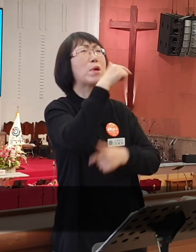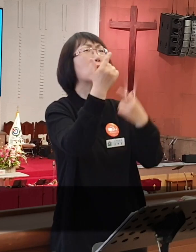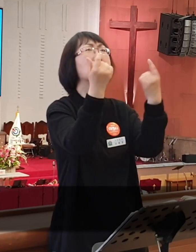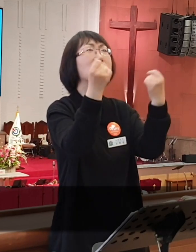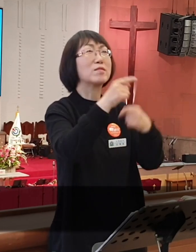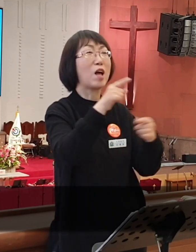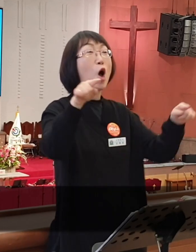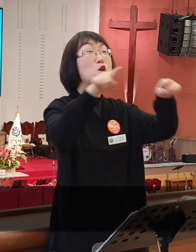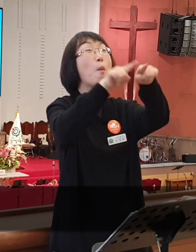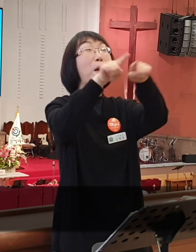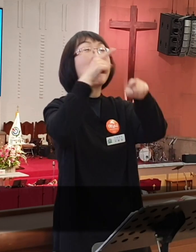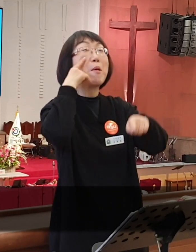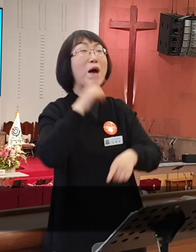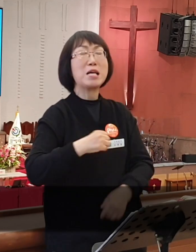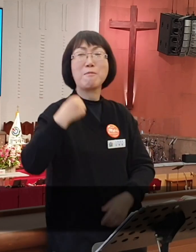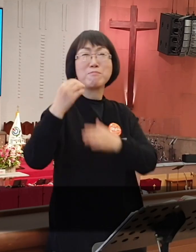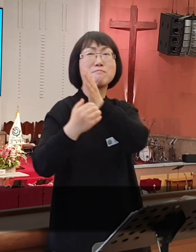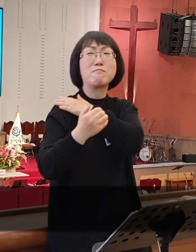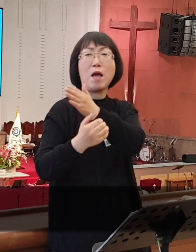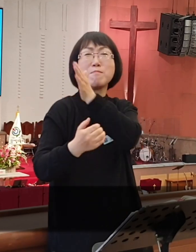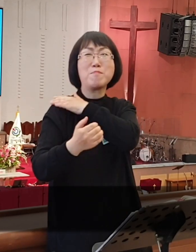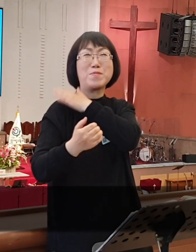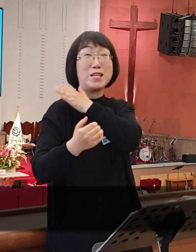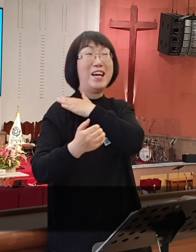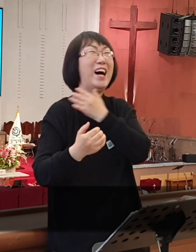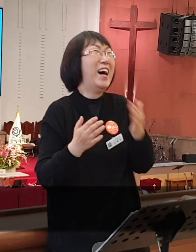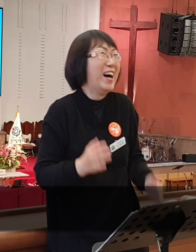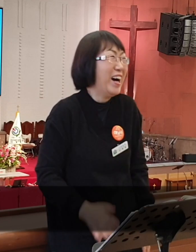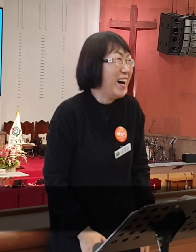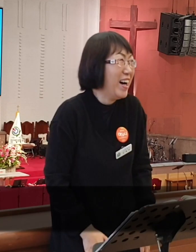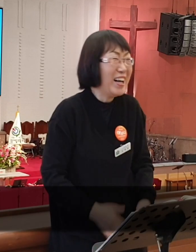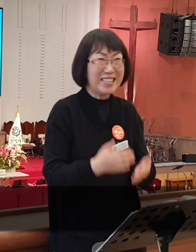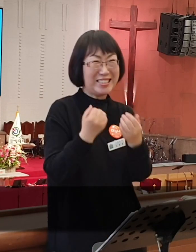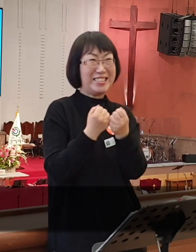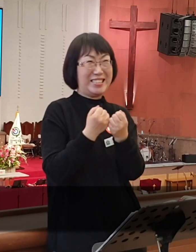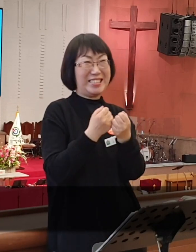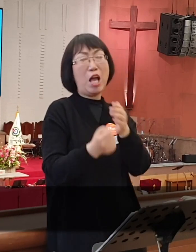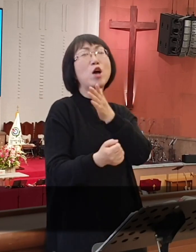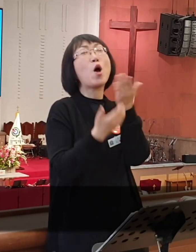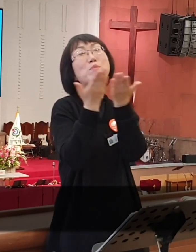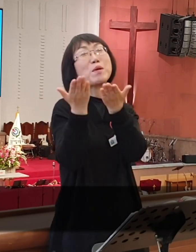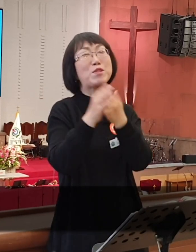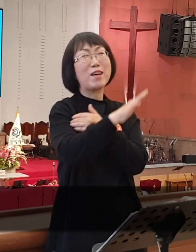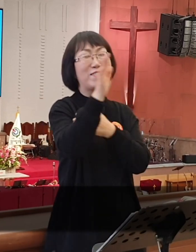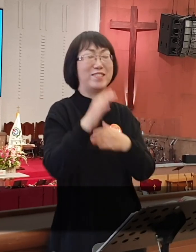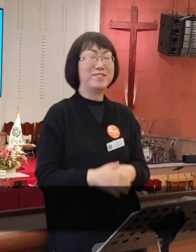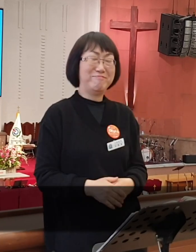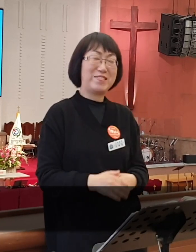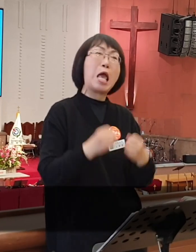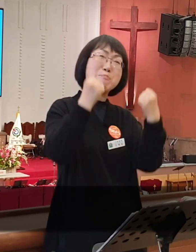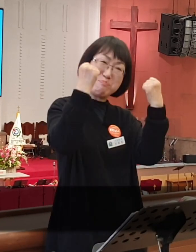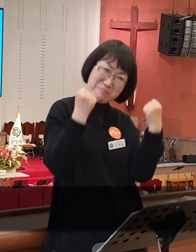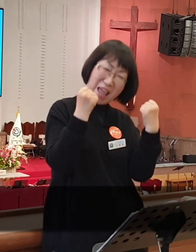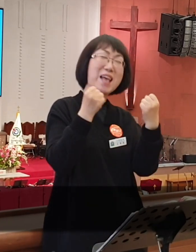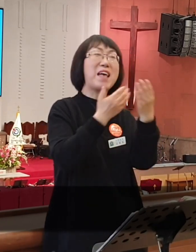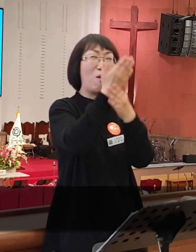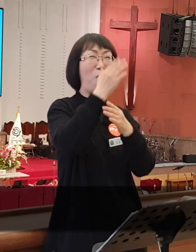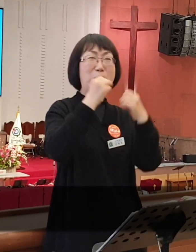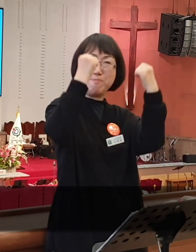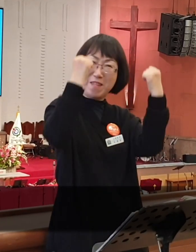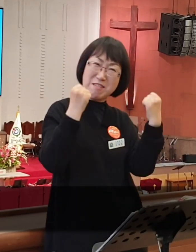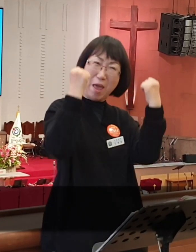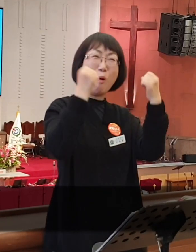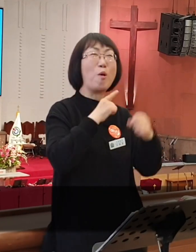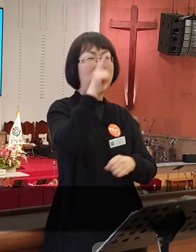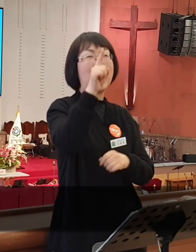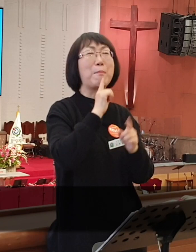있는 분은 어깨를 툭 치시면서 힘내라고 하지 마시고요. 옆에 있는 분들에게 우리는 그렇게 하기는 어렵습니다. 하지만 옆에 있는 분이